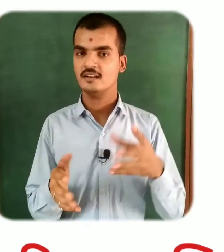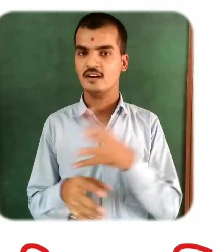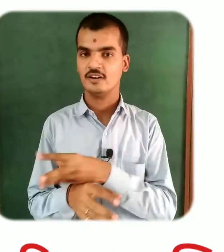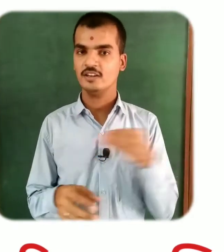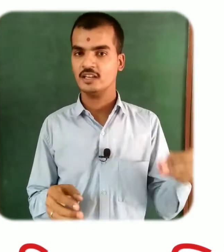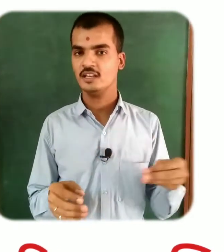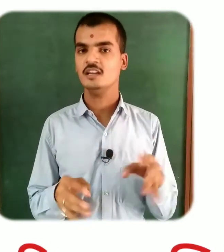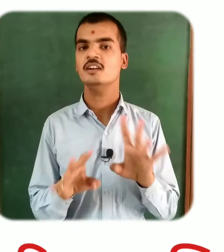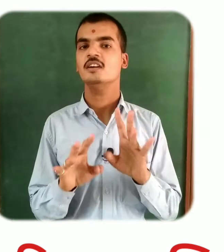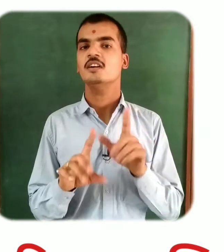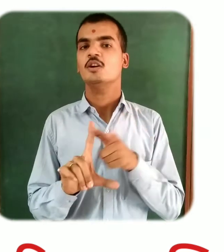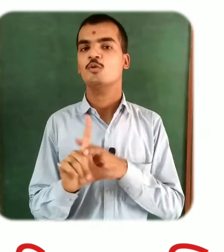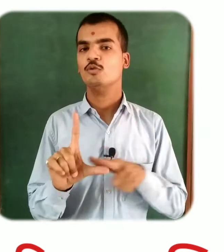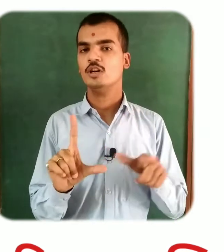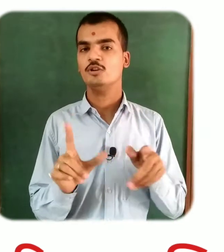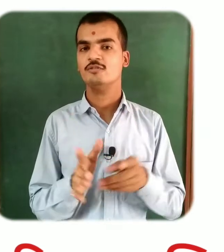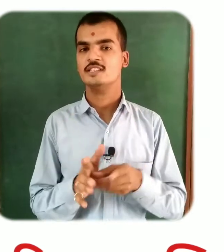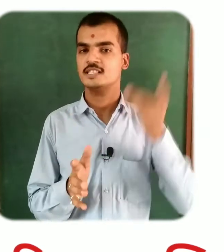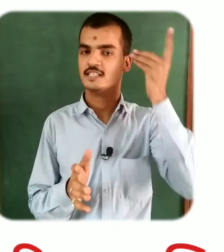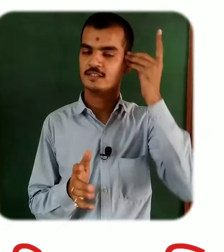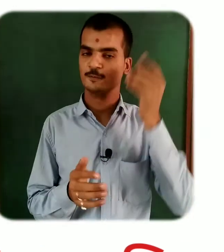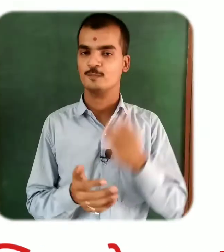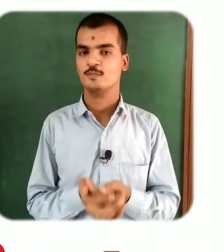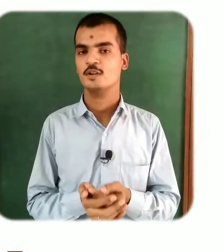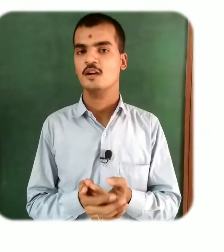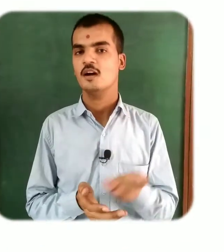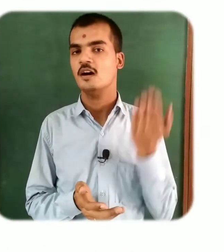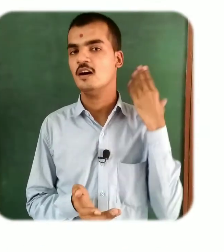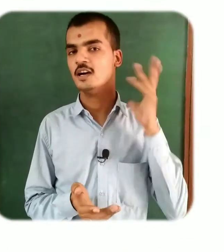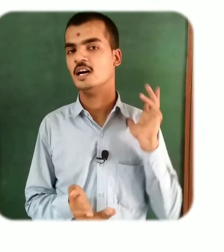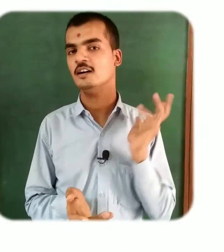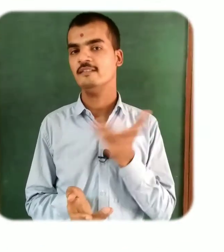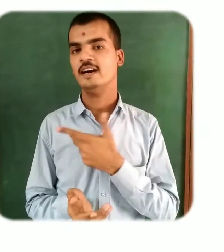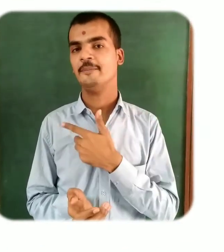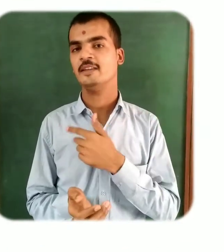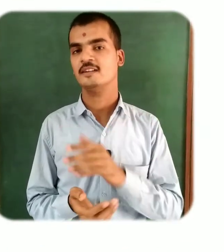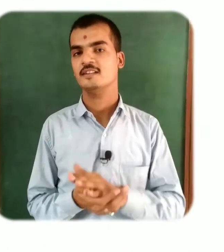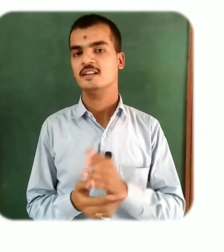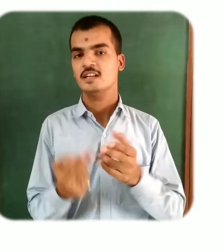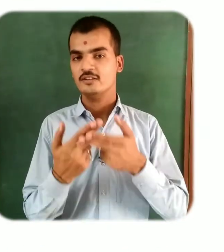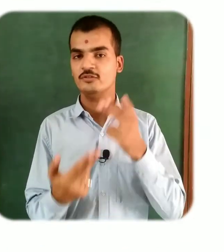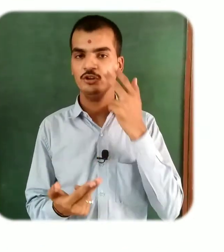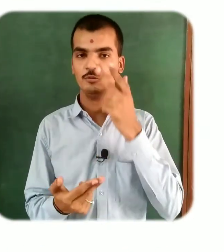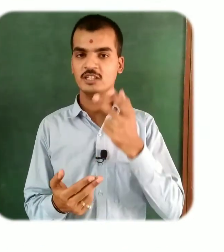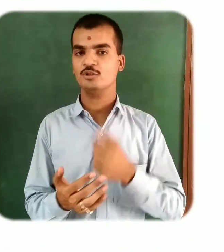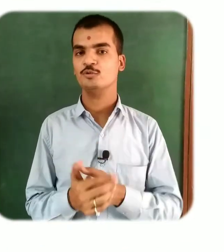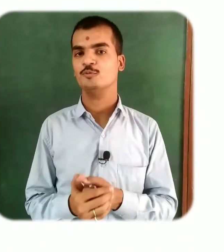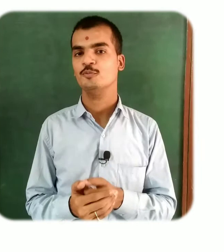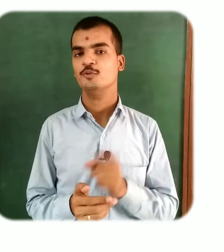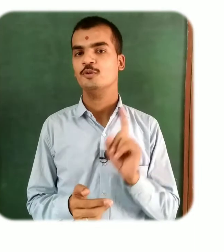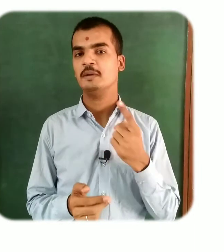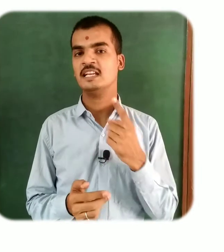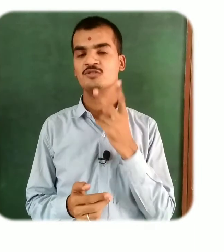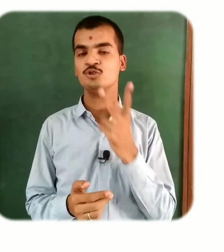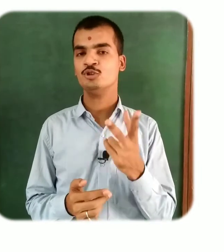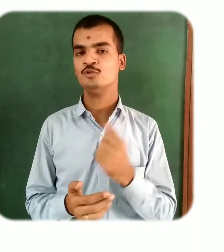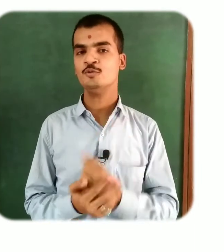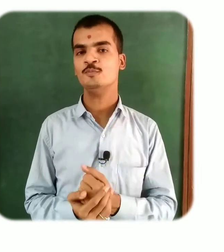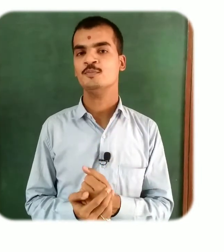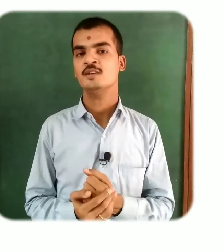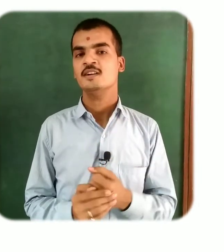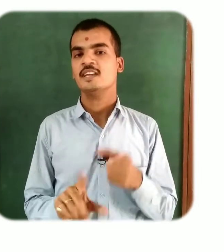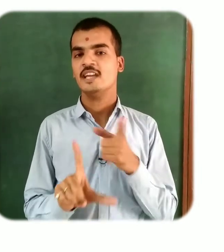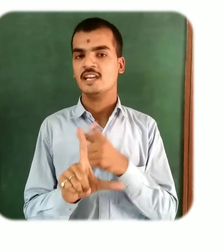આકાર અને ખૂણાઓ વિશે શીખીશું. અગાઉ આપણે વિડીયોમાં જોયું, પહેલાં શું